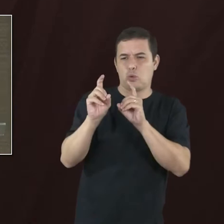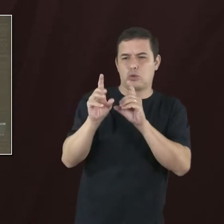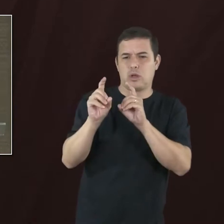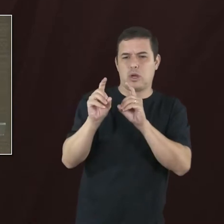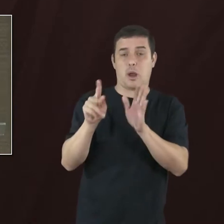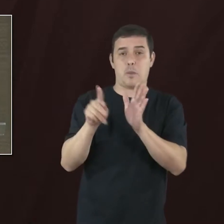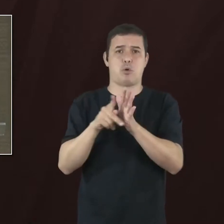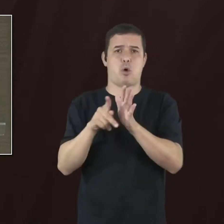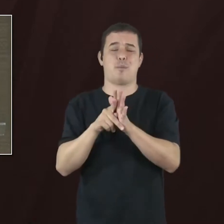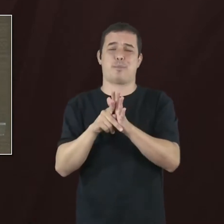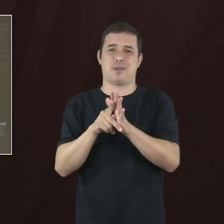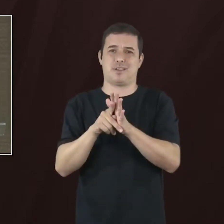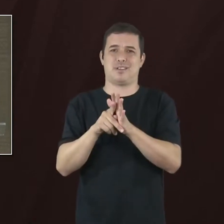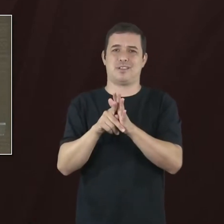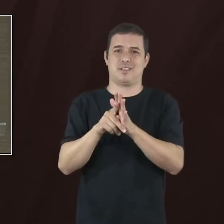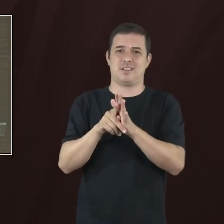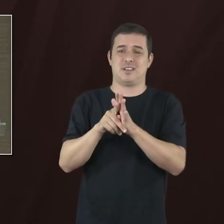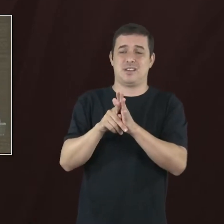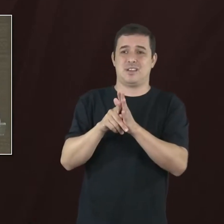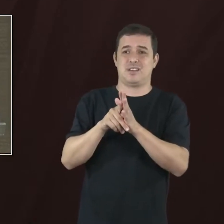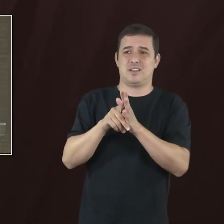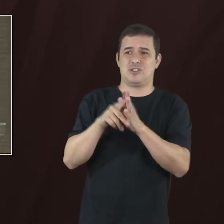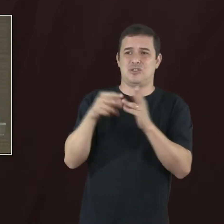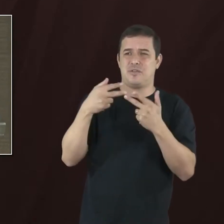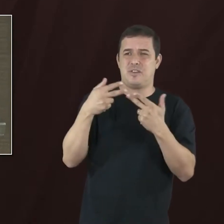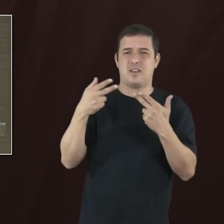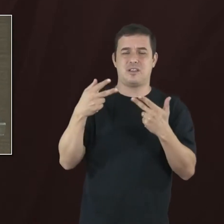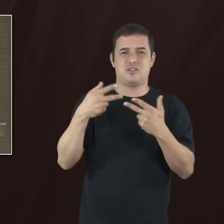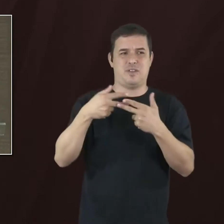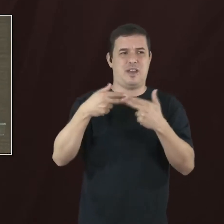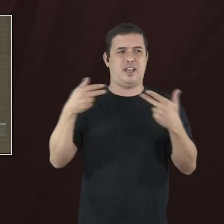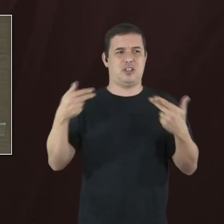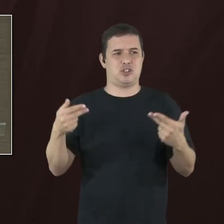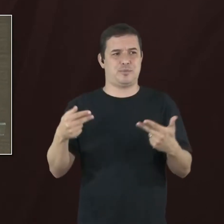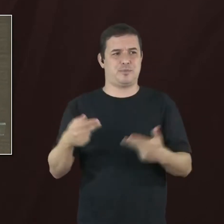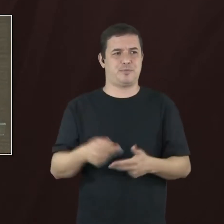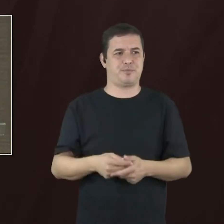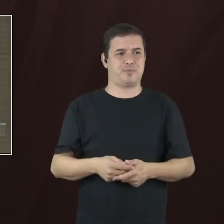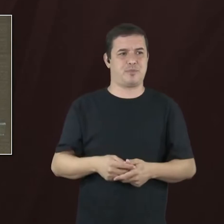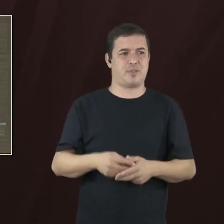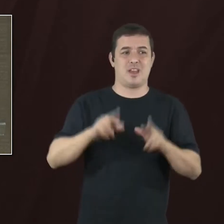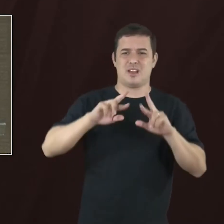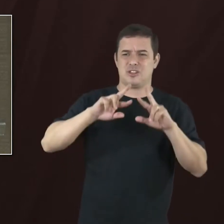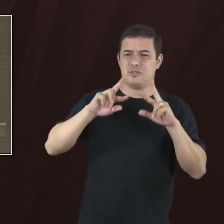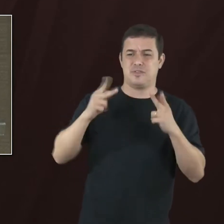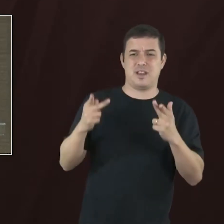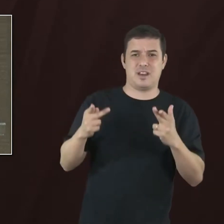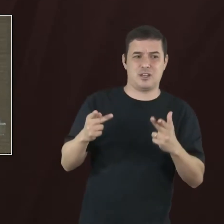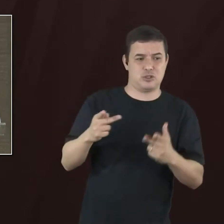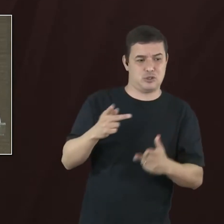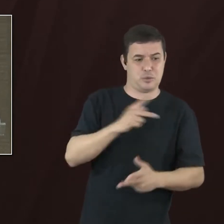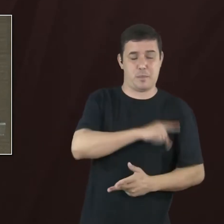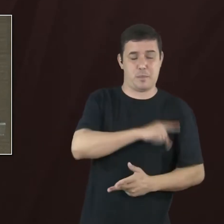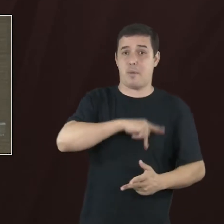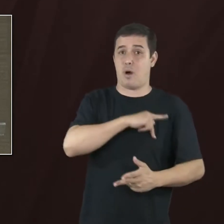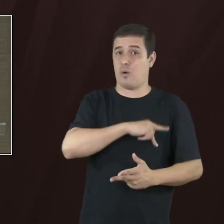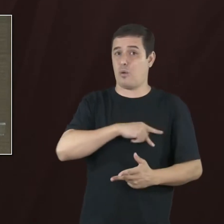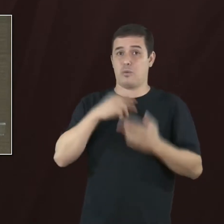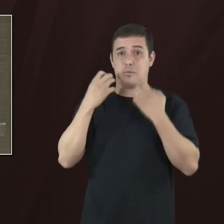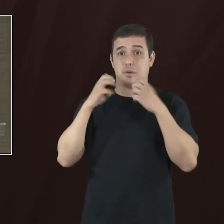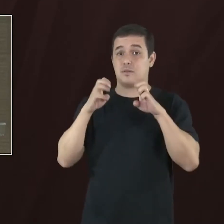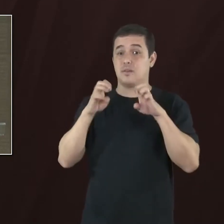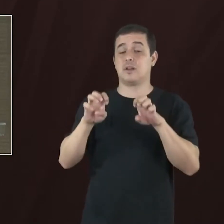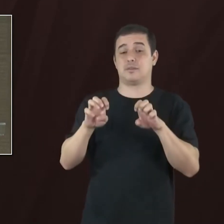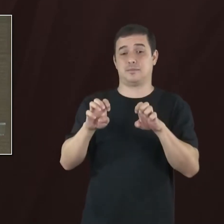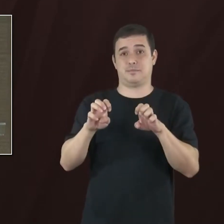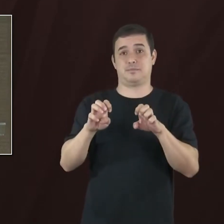isso, trouxe tanto sofrimento para Paulo, e Paulo batalhava por isso. Filipenses 1, 15 a